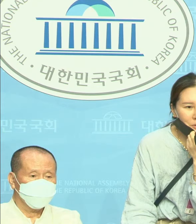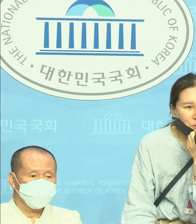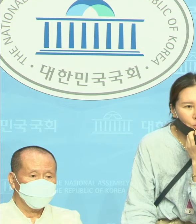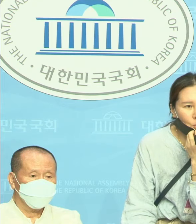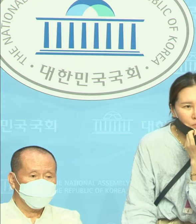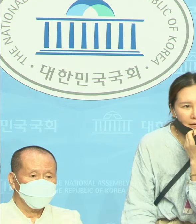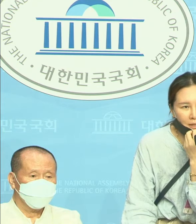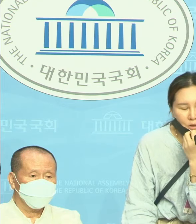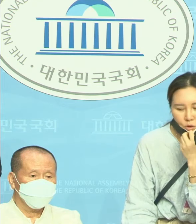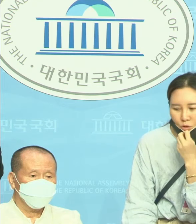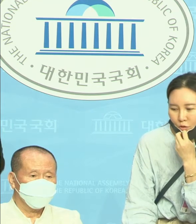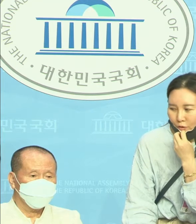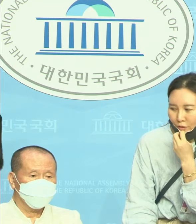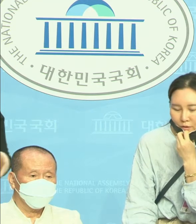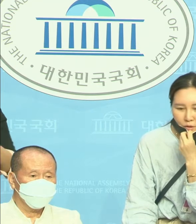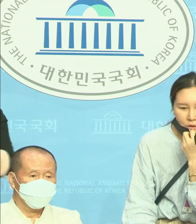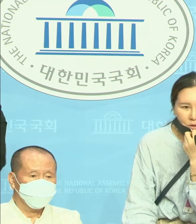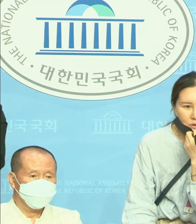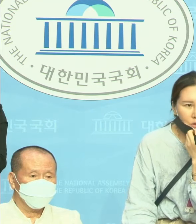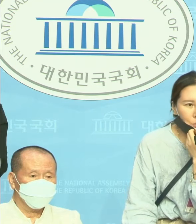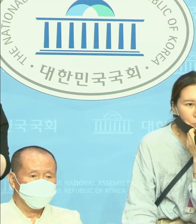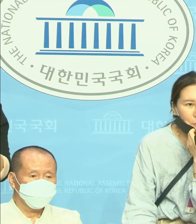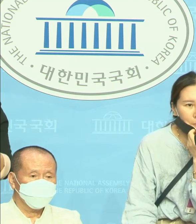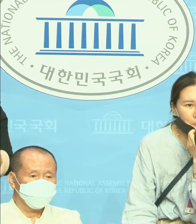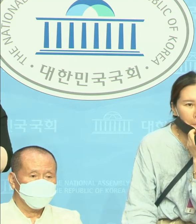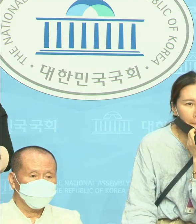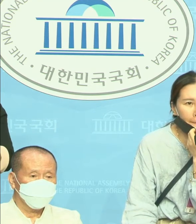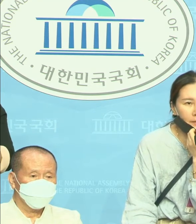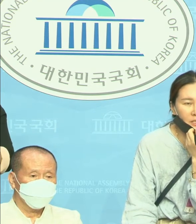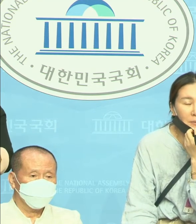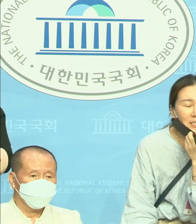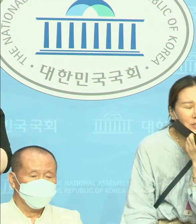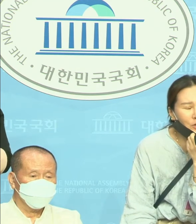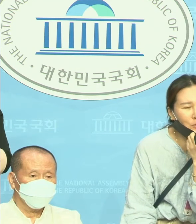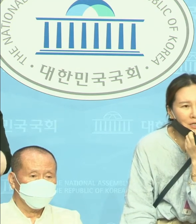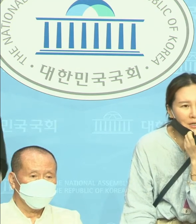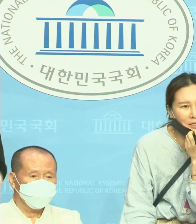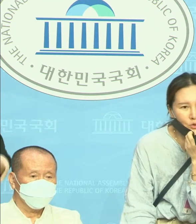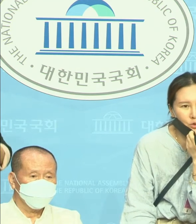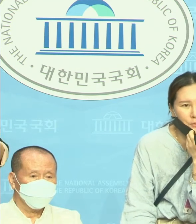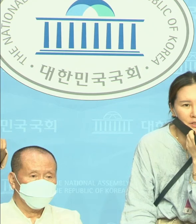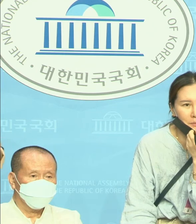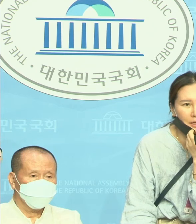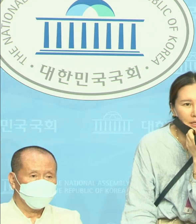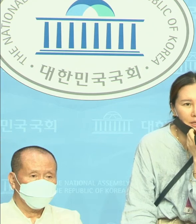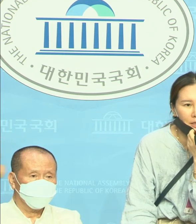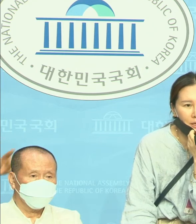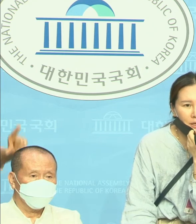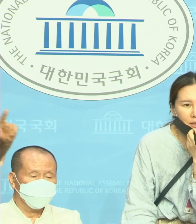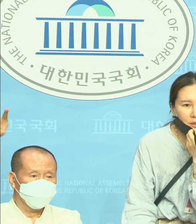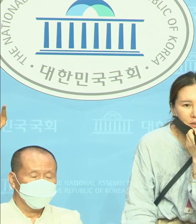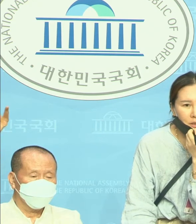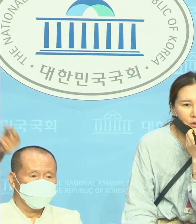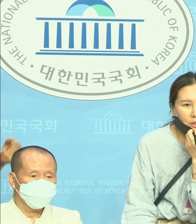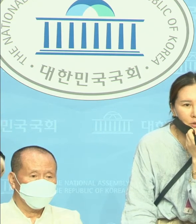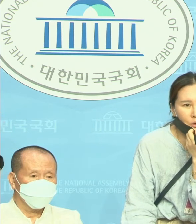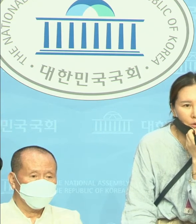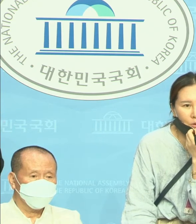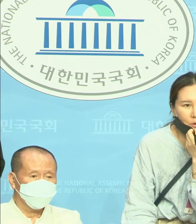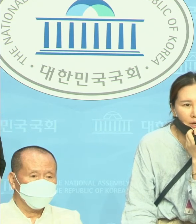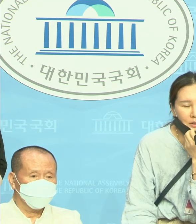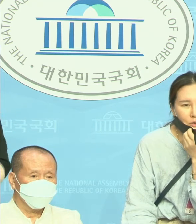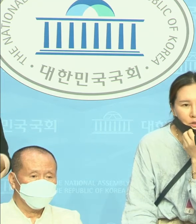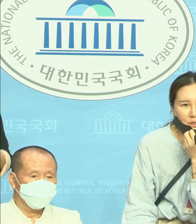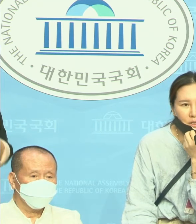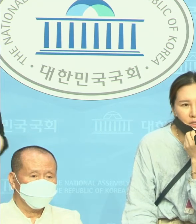지원자 님 의 도움을 받아서 그래도 일반인처럼 사용한 할 순 없지 말 시설에서